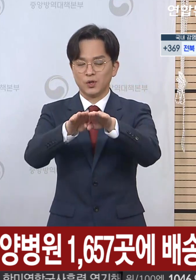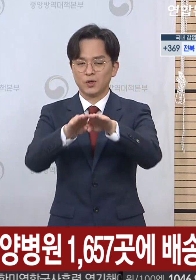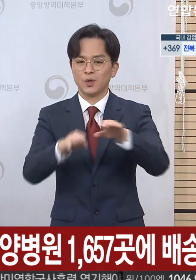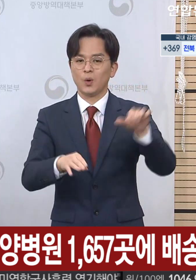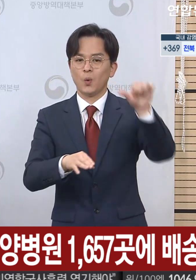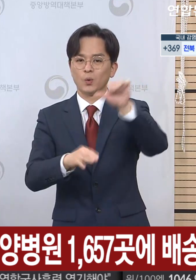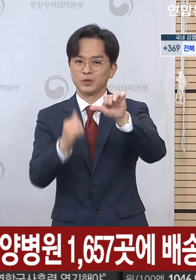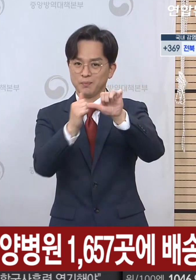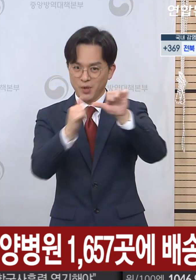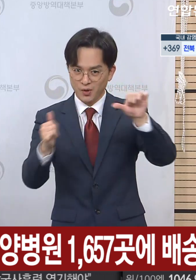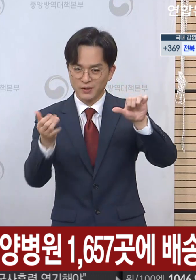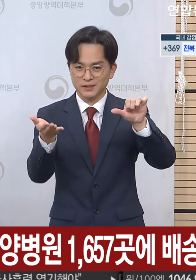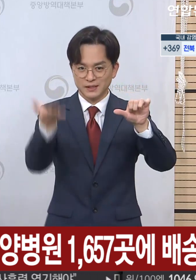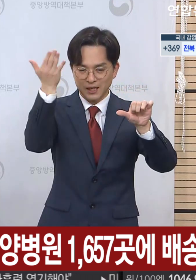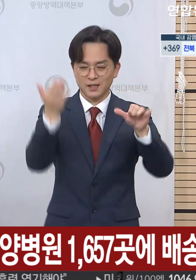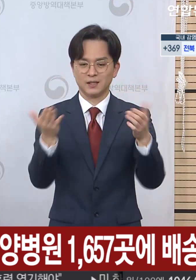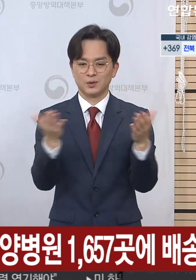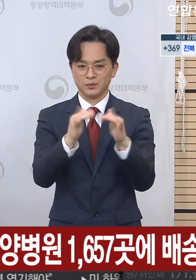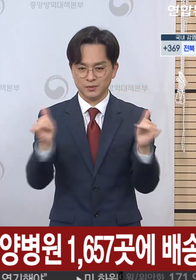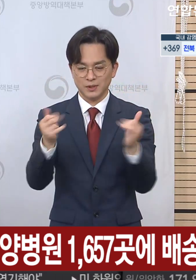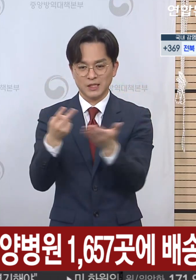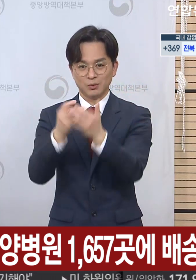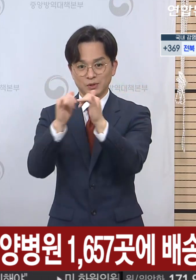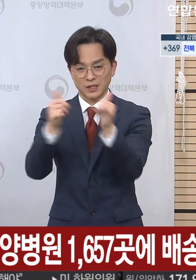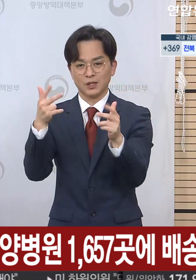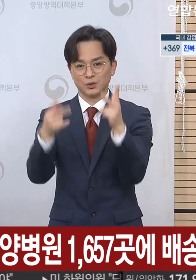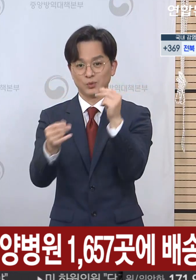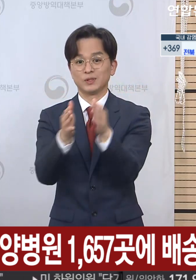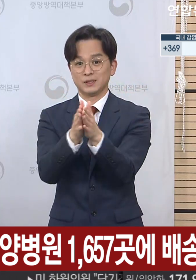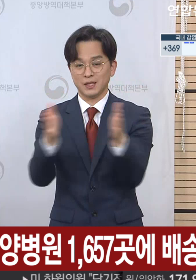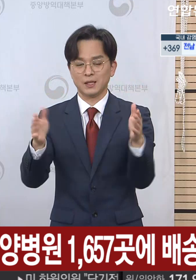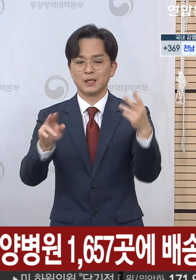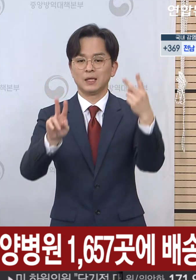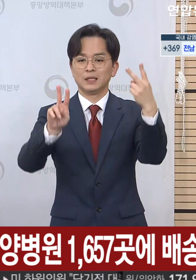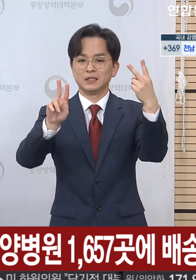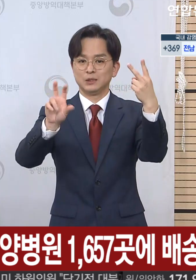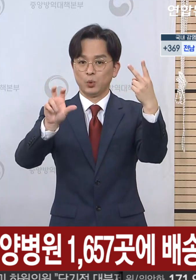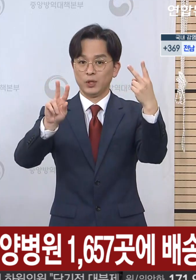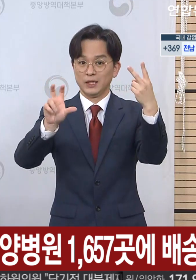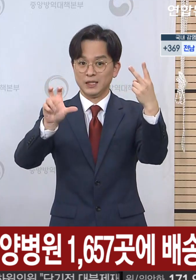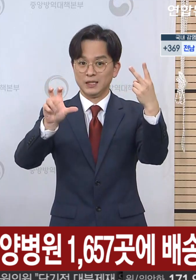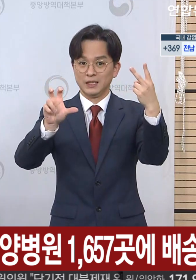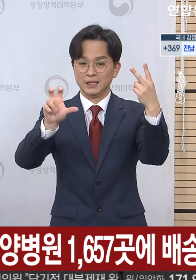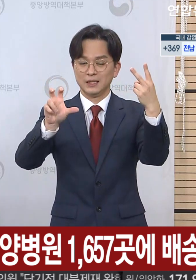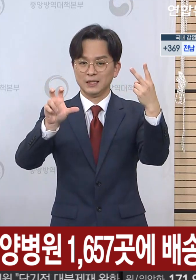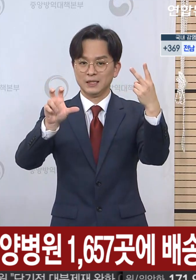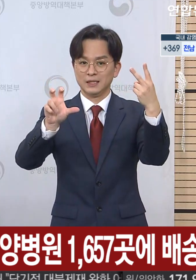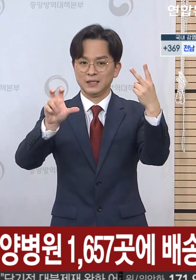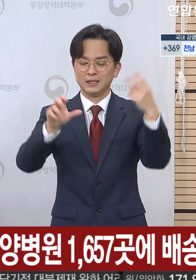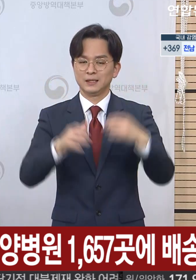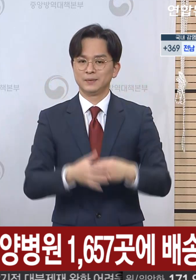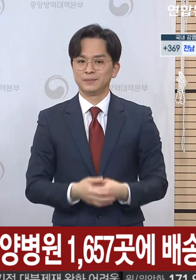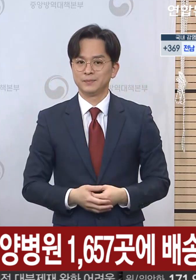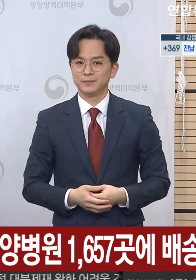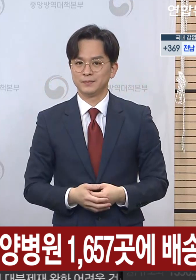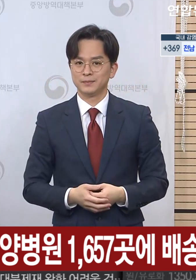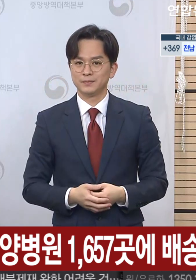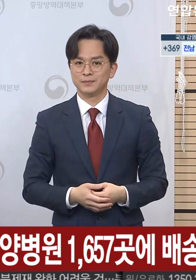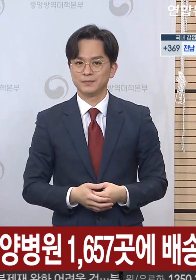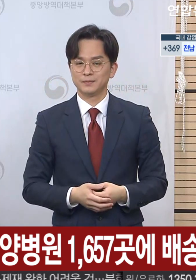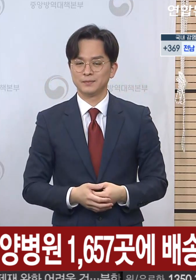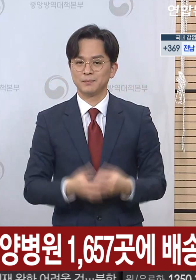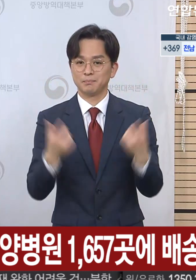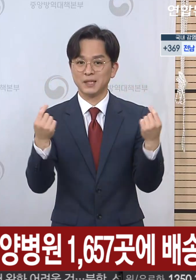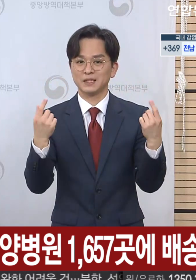5,266명의 입소자와 종사자를 대상으로 접종을 시행하며 2월 25일 백신을 배송받은 292개